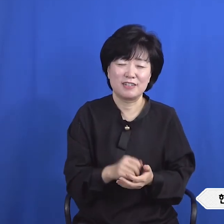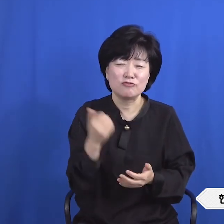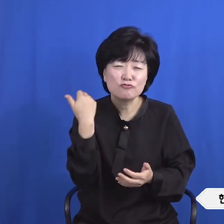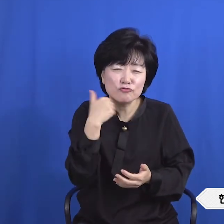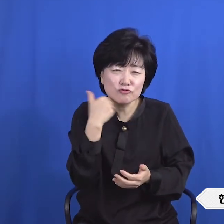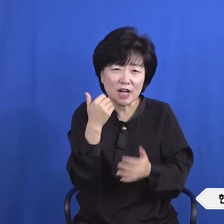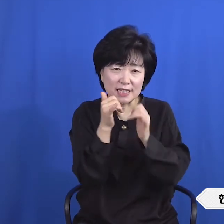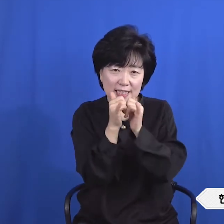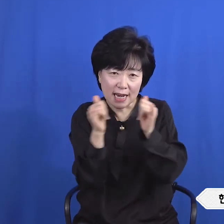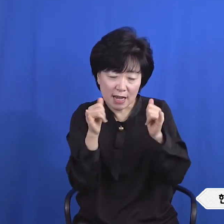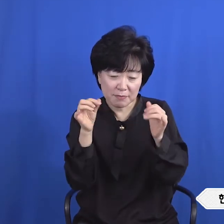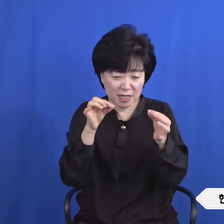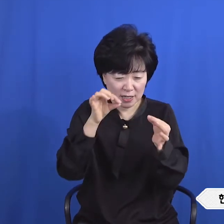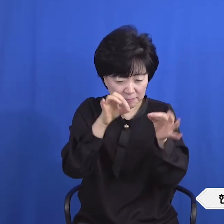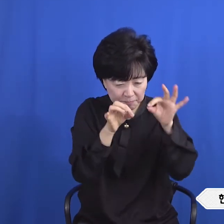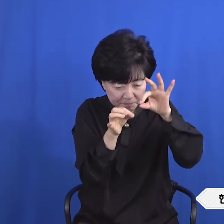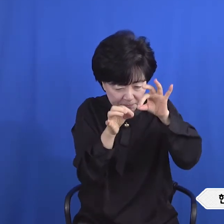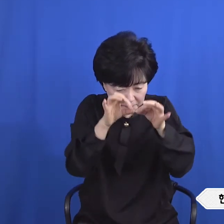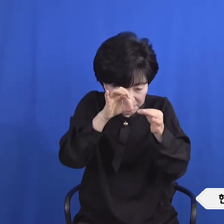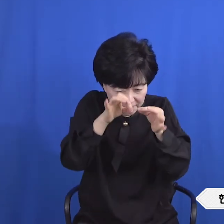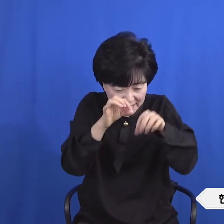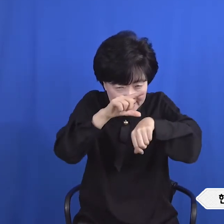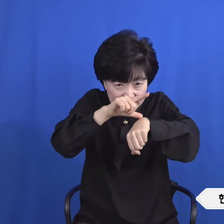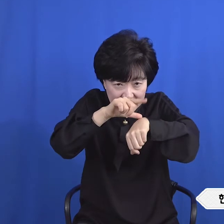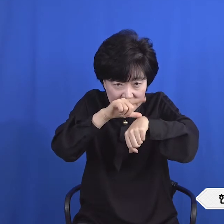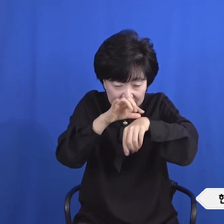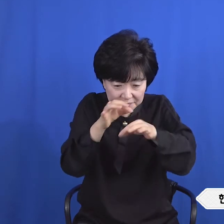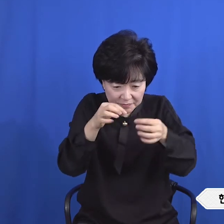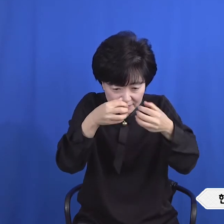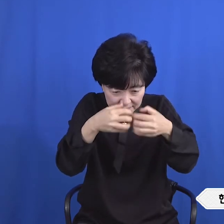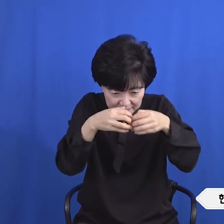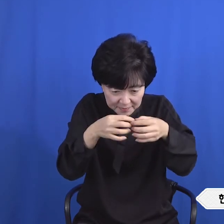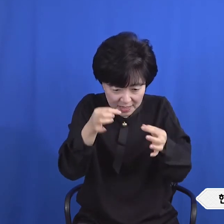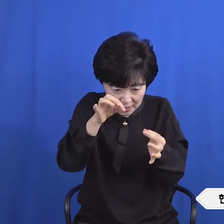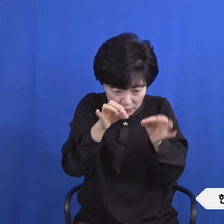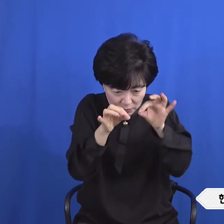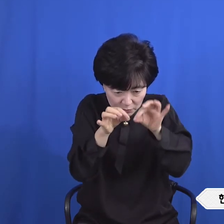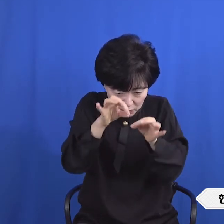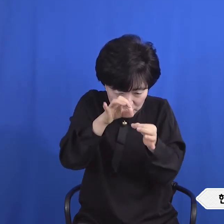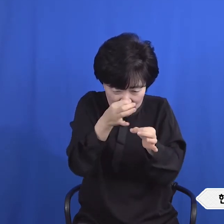가지고 최대한도 기술을 발휘해서 사람이